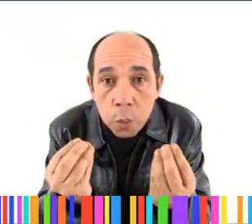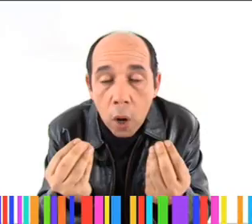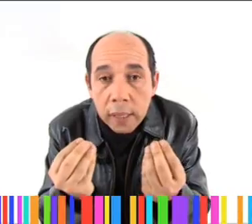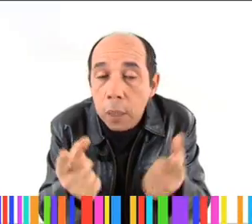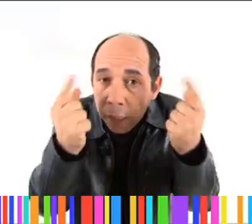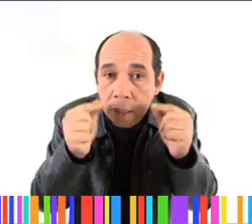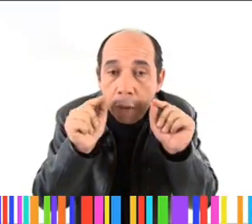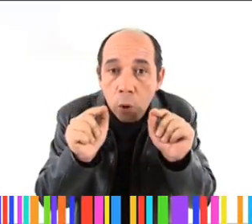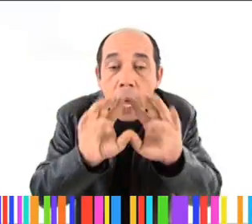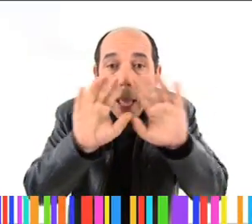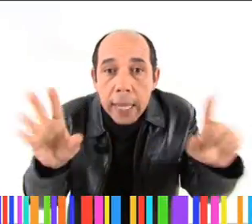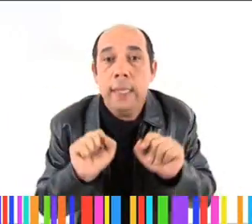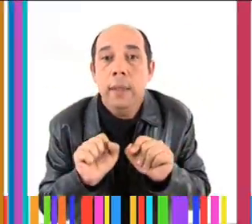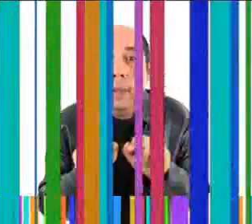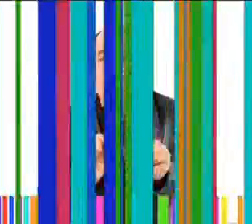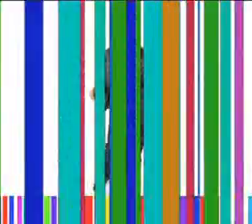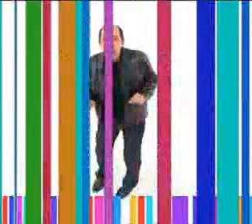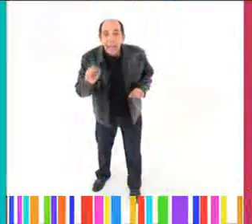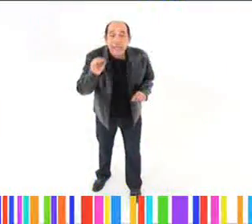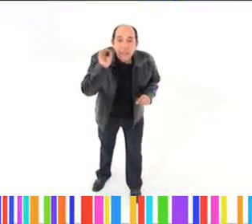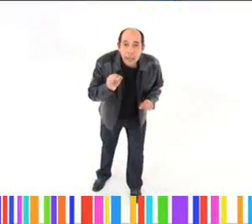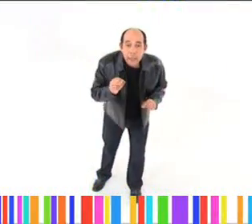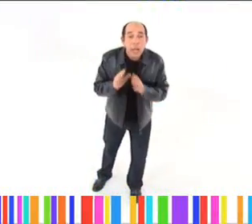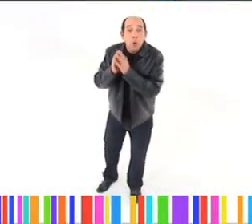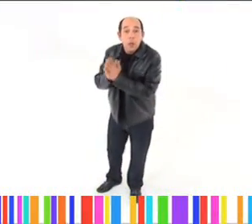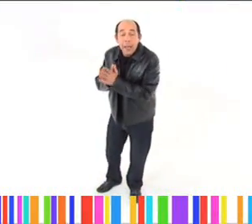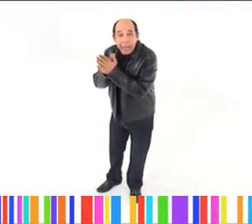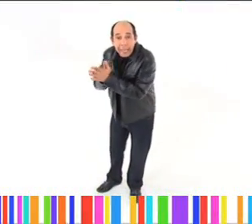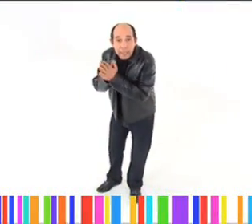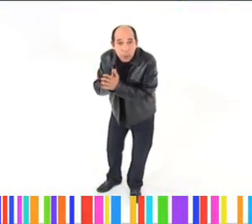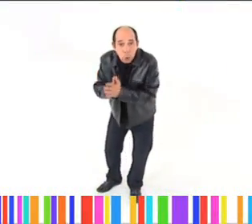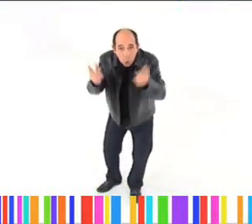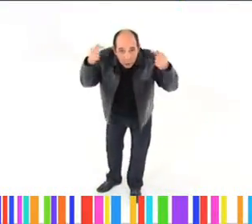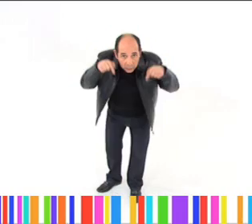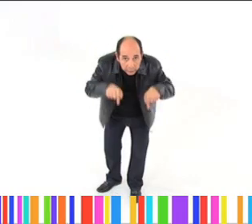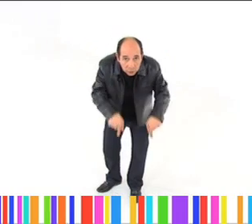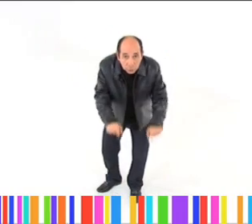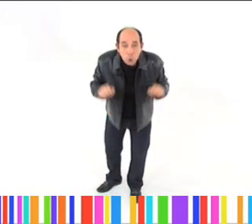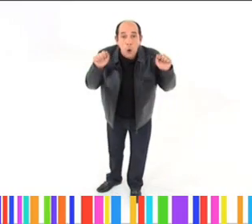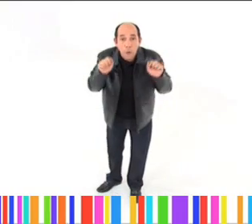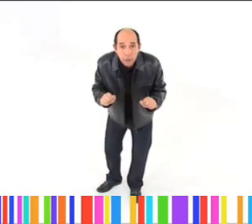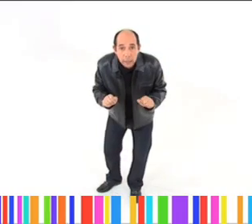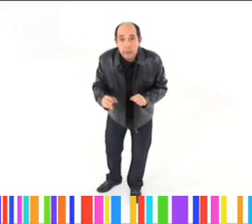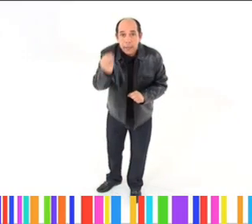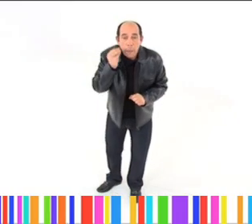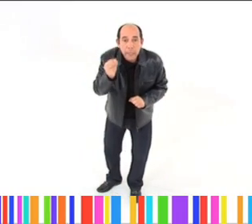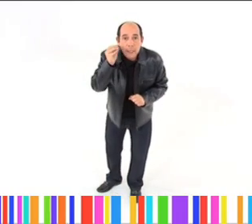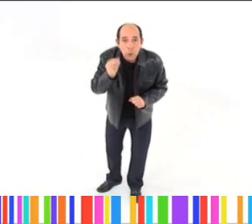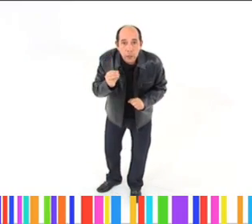كنسمعوها كثير بغينا نتعرفوا عليها احسن، التأريض او لا الخيط ديال الضوء اللي كندفنوه في الارض، لا بريز دو تير.